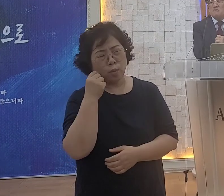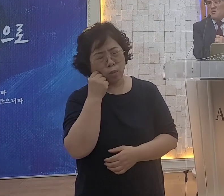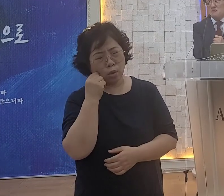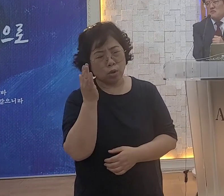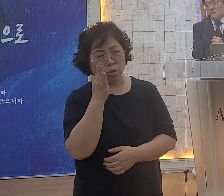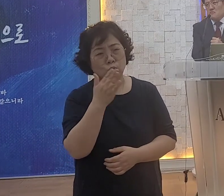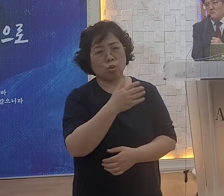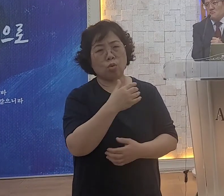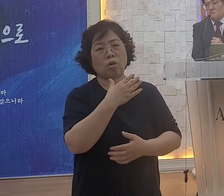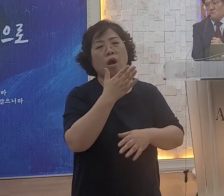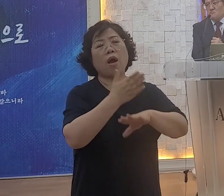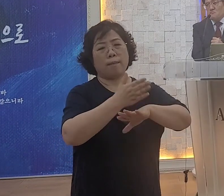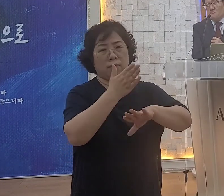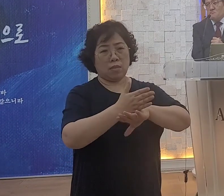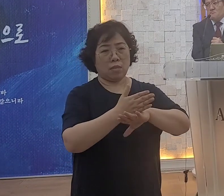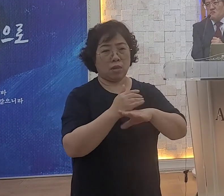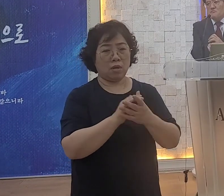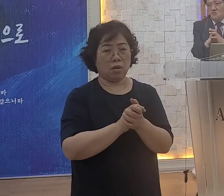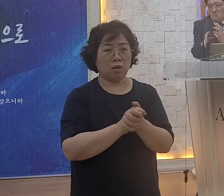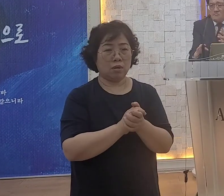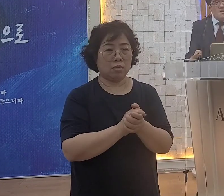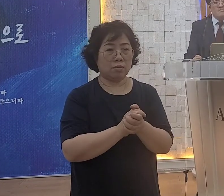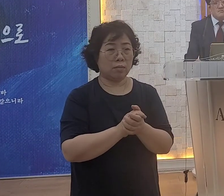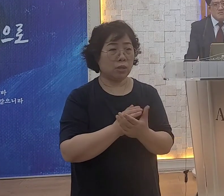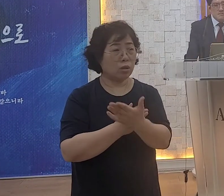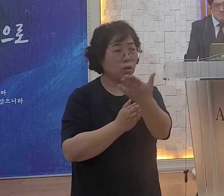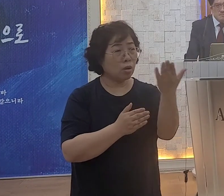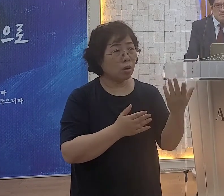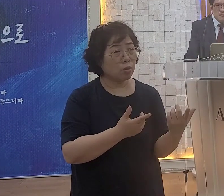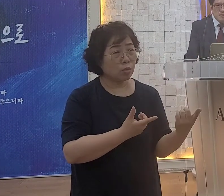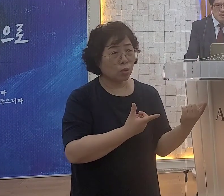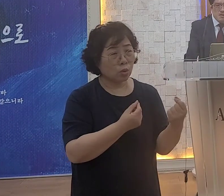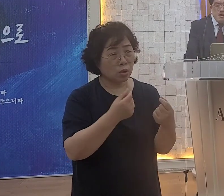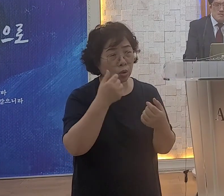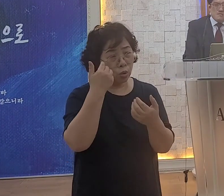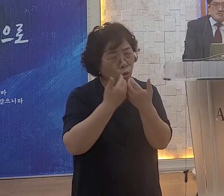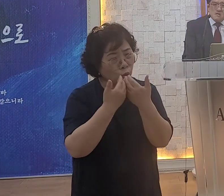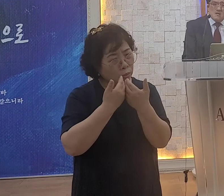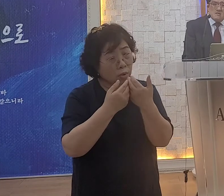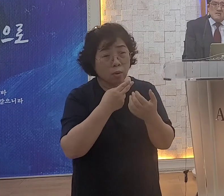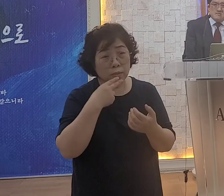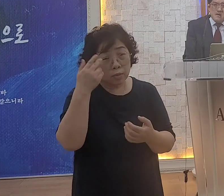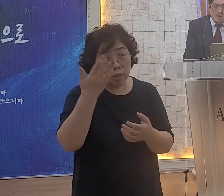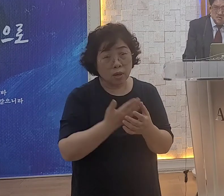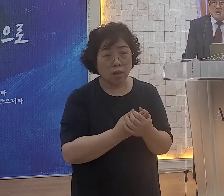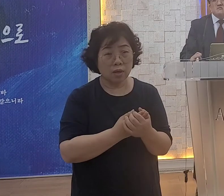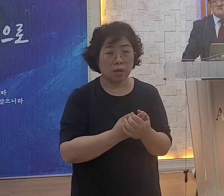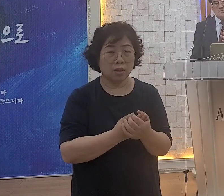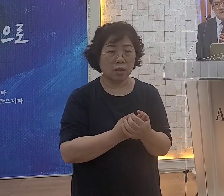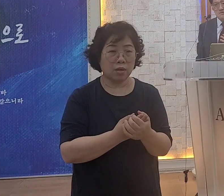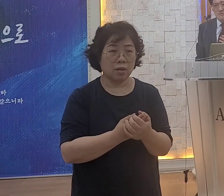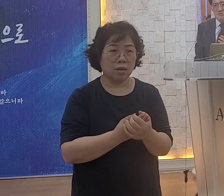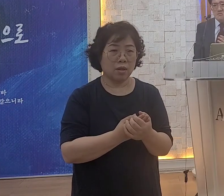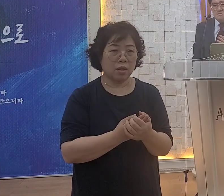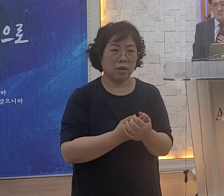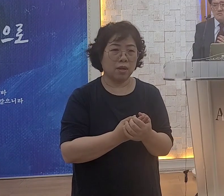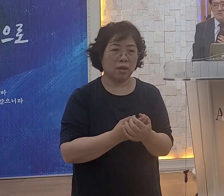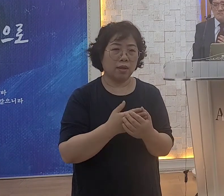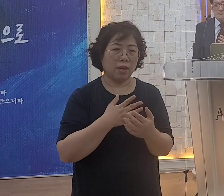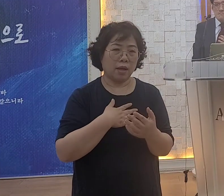나 그렇게 못 살 것 같은데. 여러분 그런 고민 안 해보셨어요? 아니 제가 그런 체함에 사는